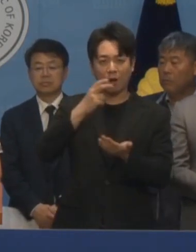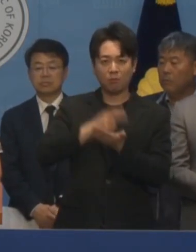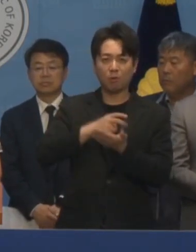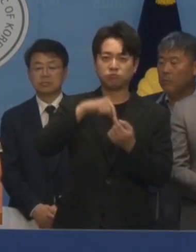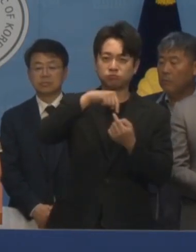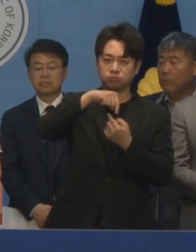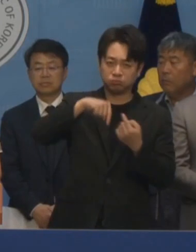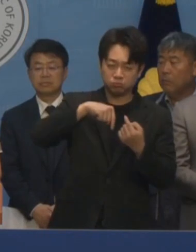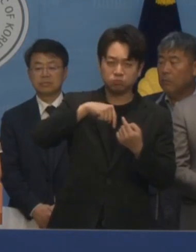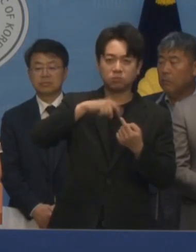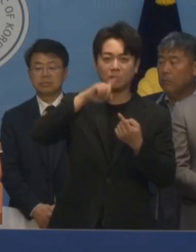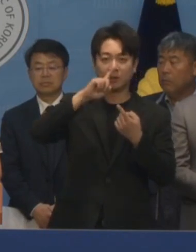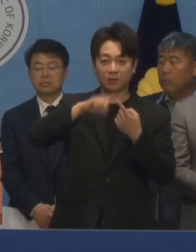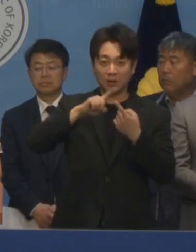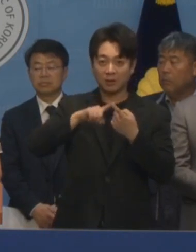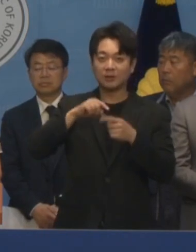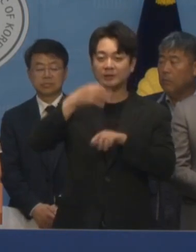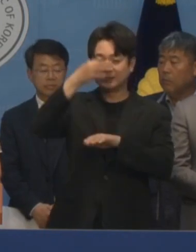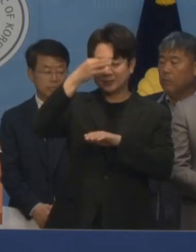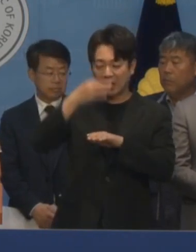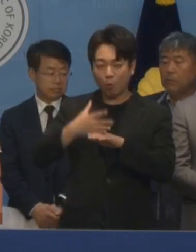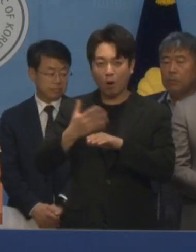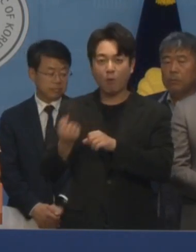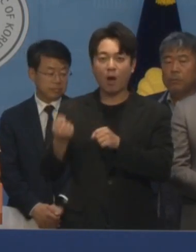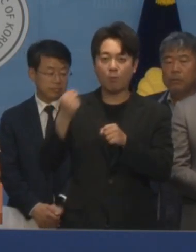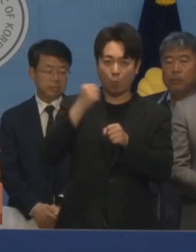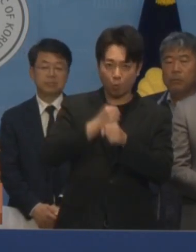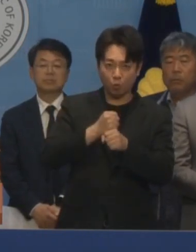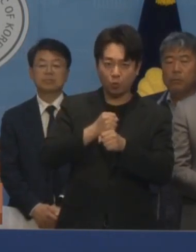사과이자 최소한의 원상 회복을 위한